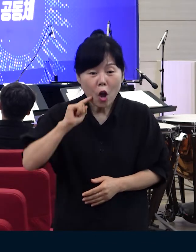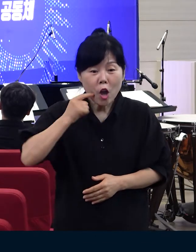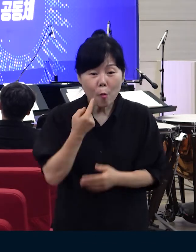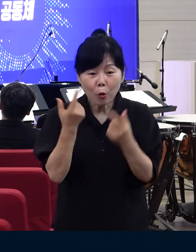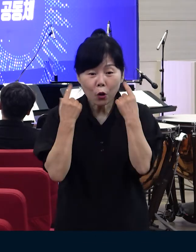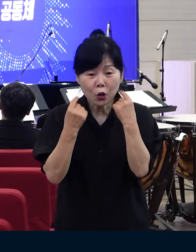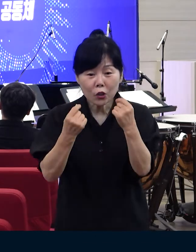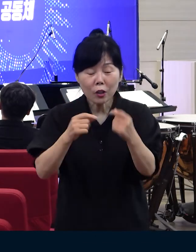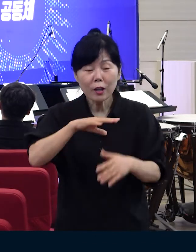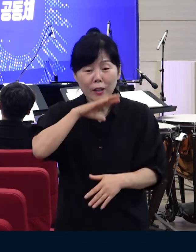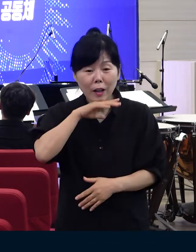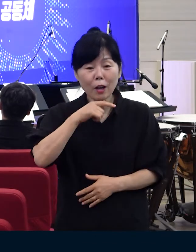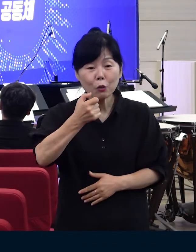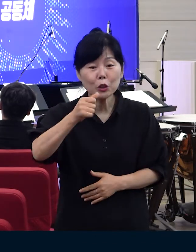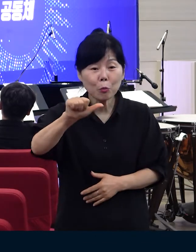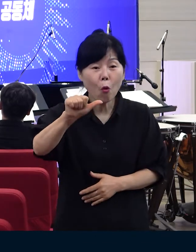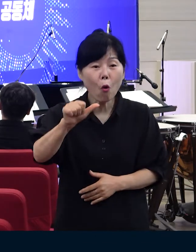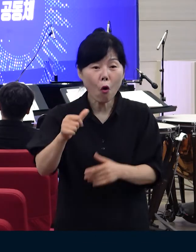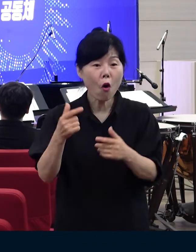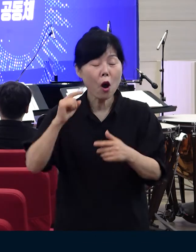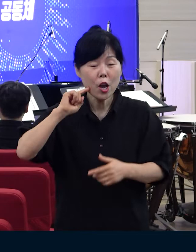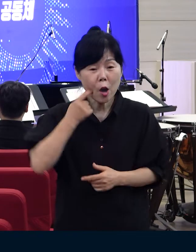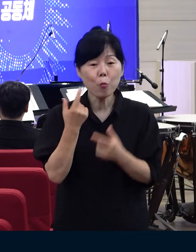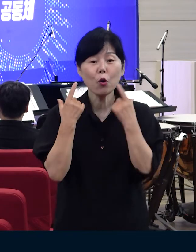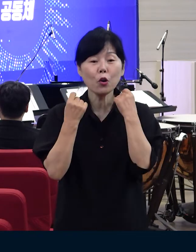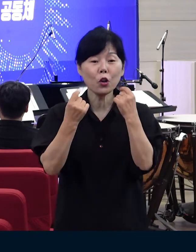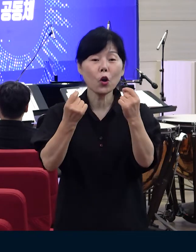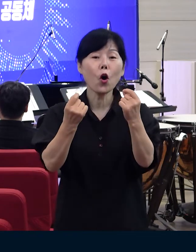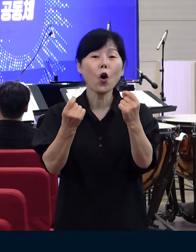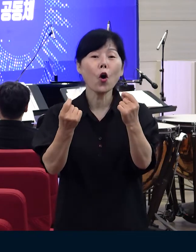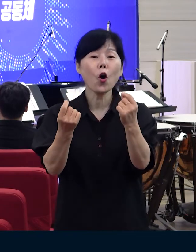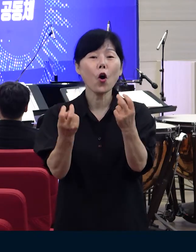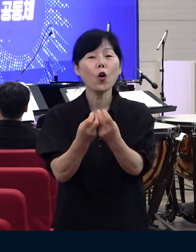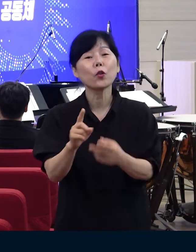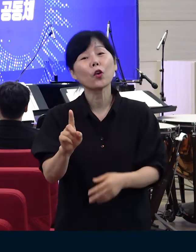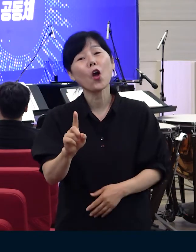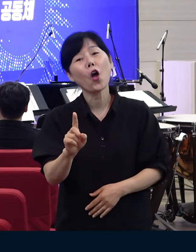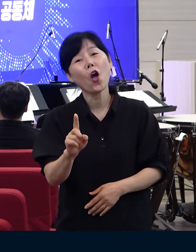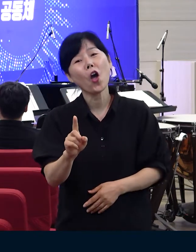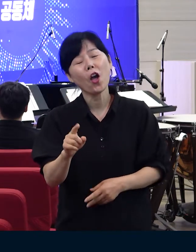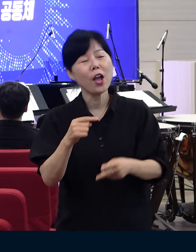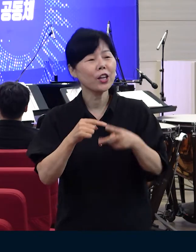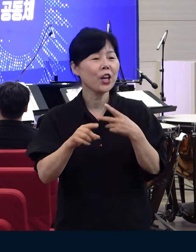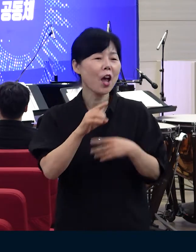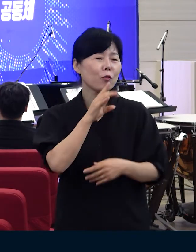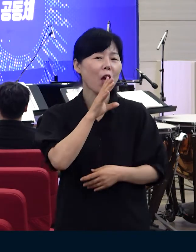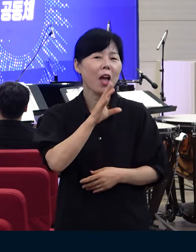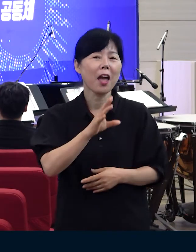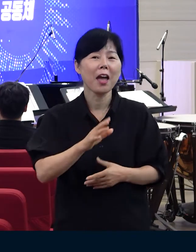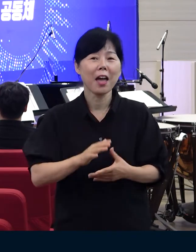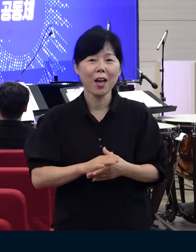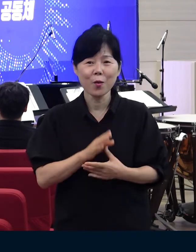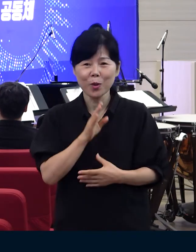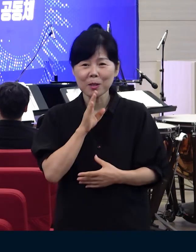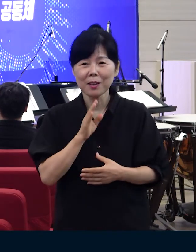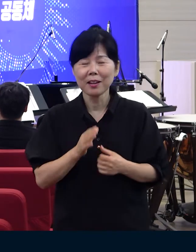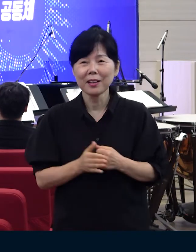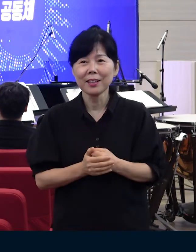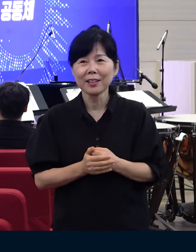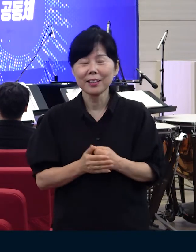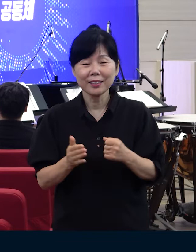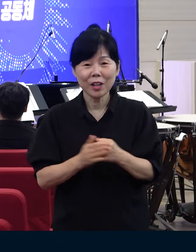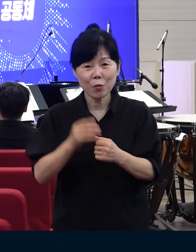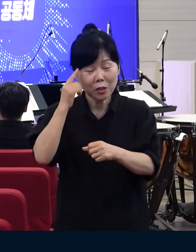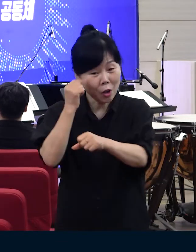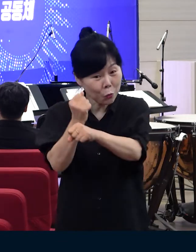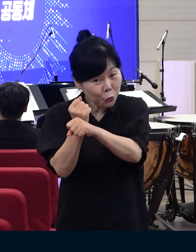이 65세에도 이렇게 아름다울 수 있느냐, 이게 너무 이해가 안 되는 거죠. 그래서